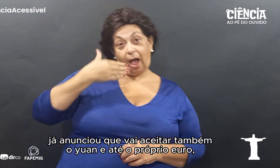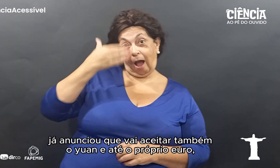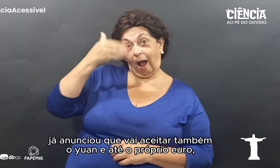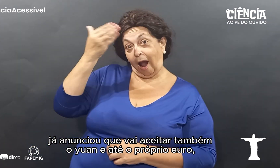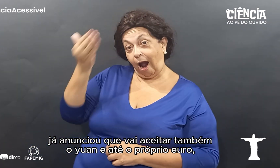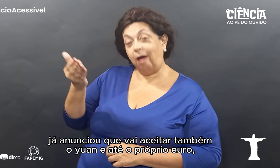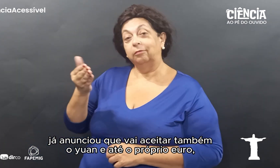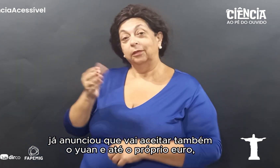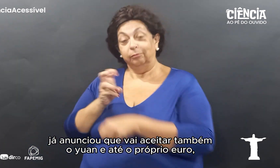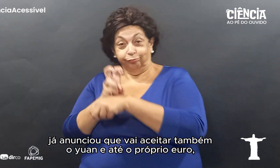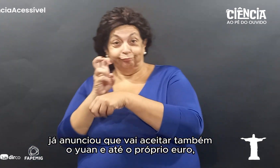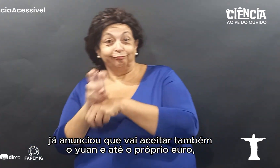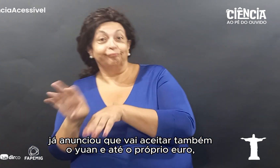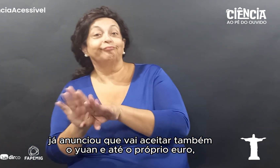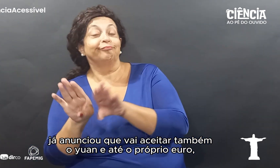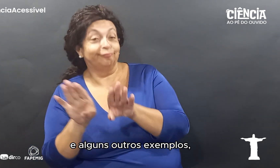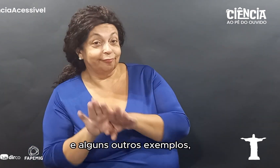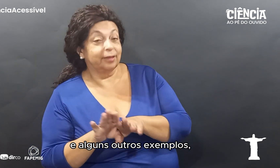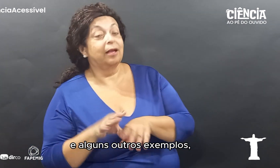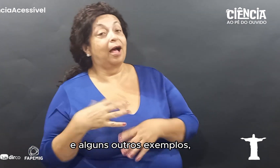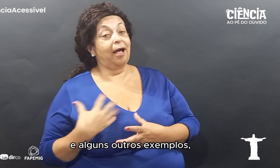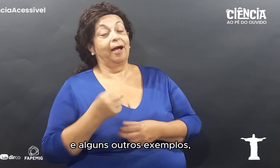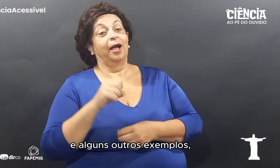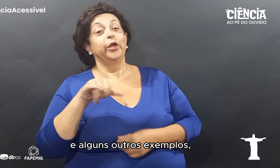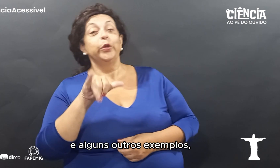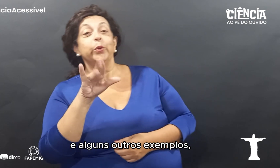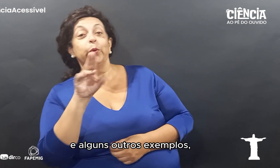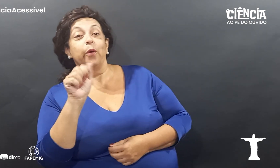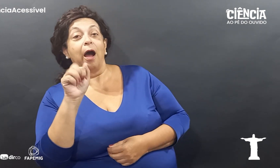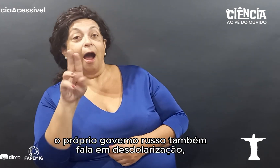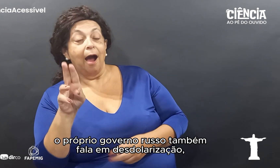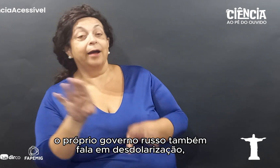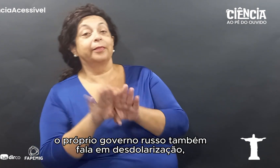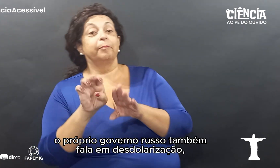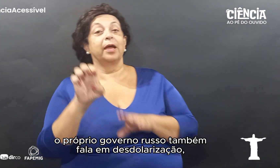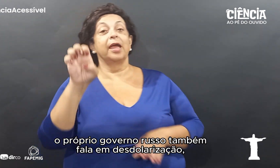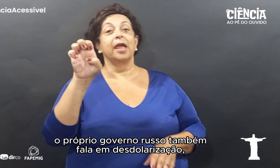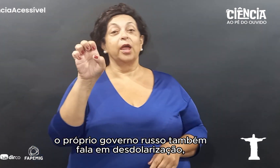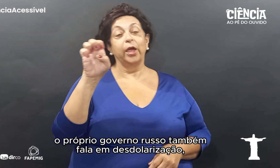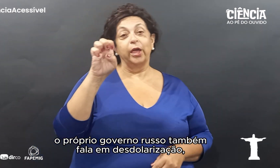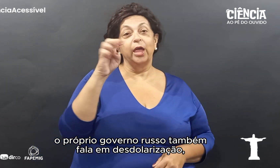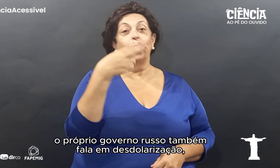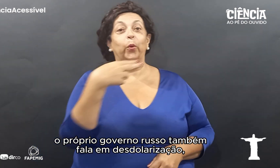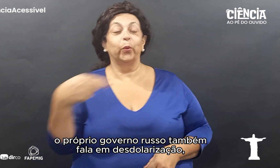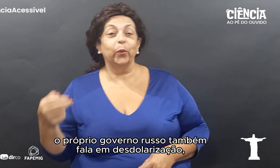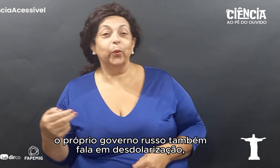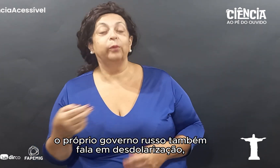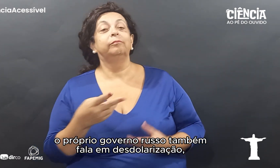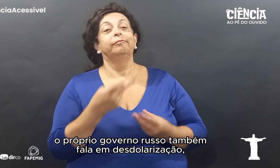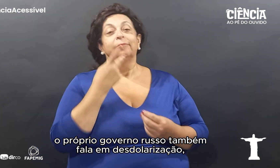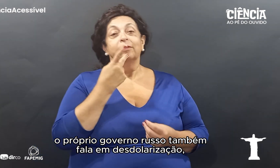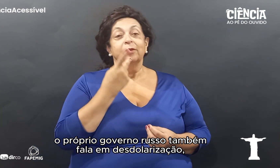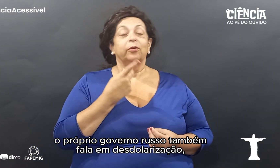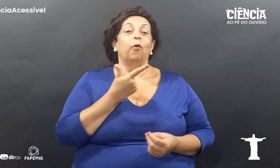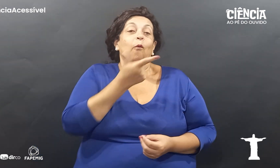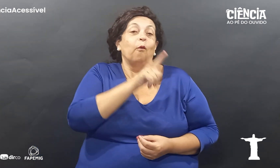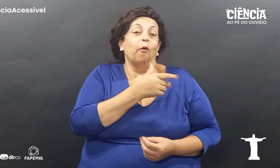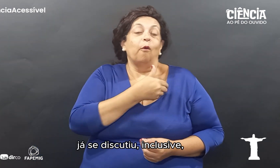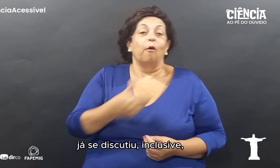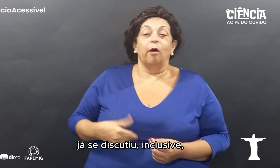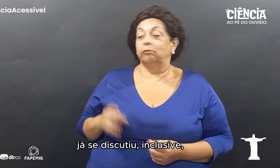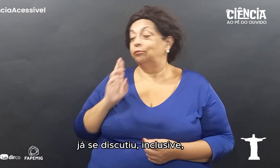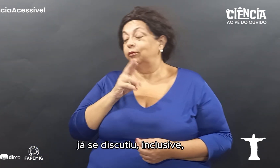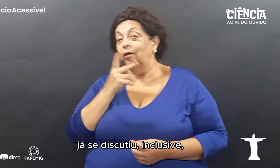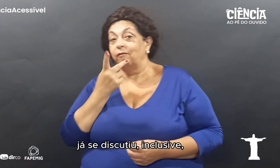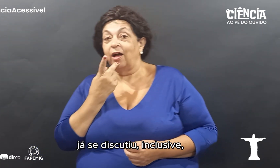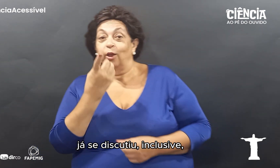também o yuan e até o próprio euro. E alguns outros exemplos, o próprio governo russo também fala em desdolarização.